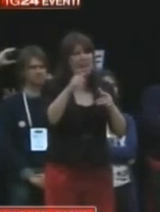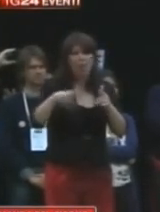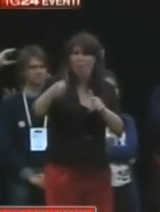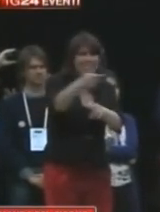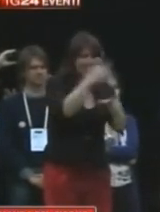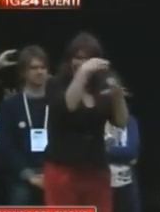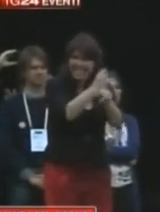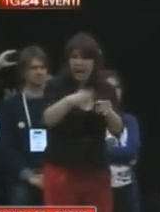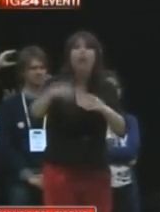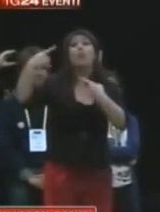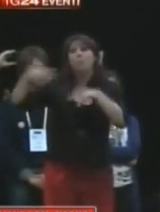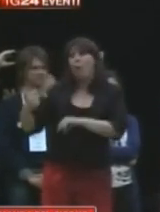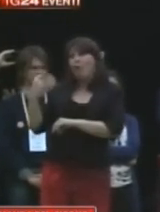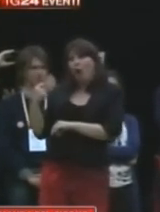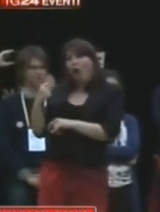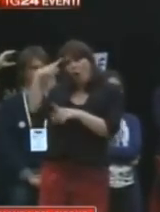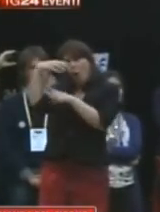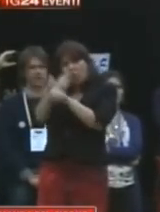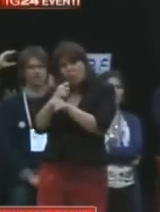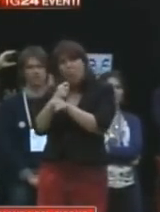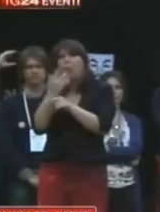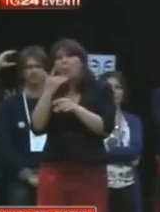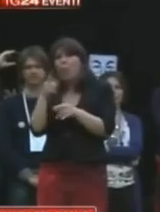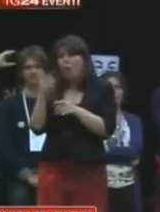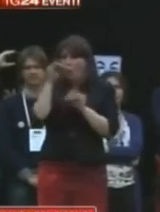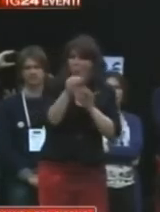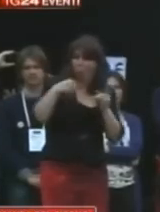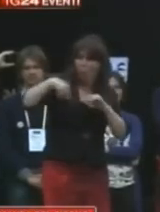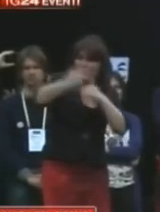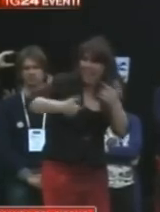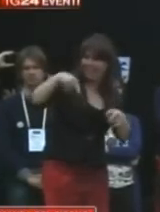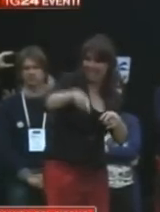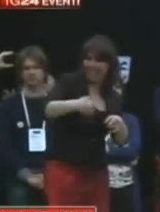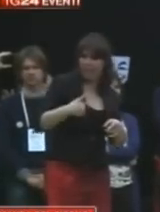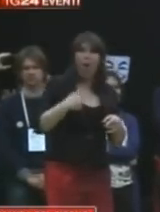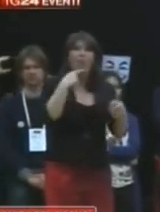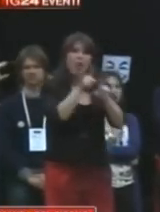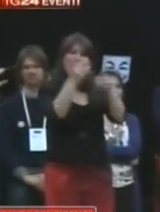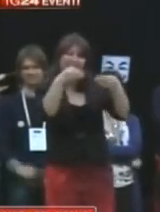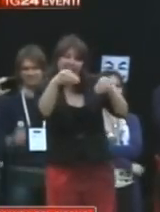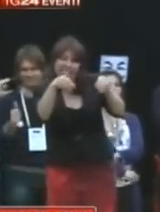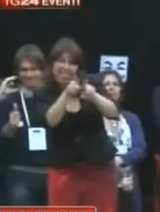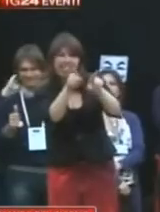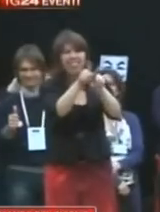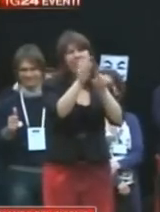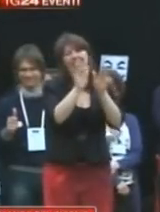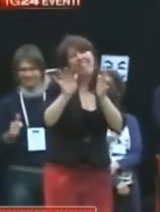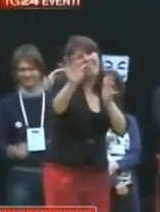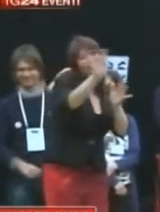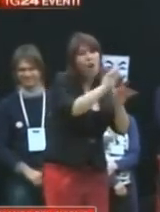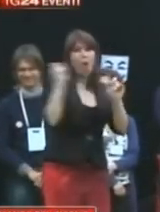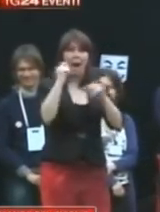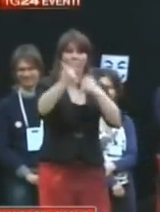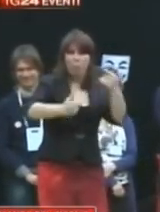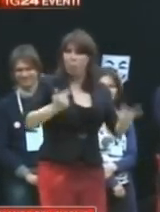forza. Non farvi sapere, mettervi lì, imbambolare, fargli avere paura, perché quando non capisci hai